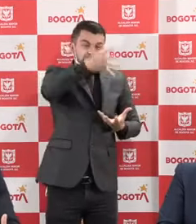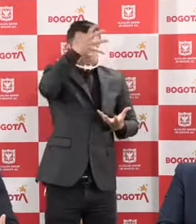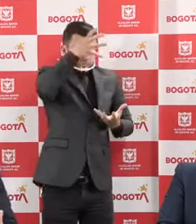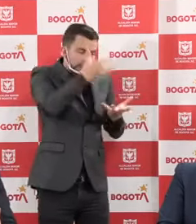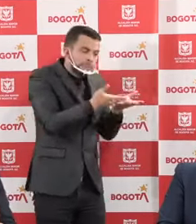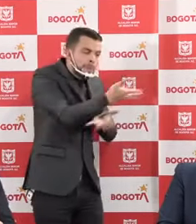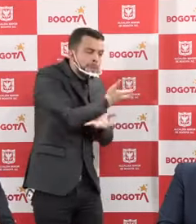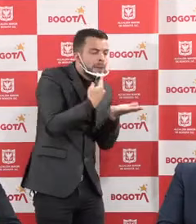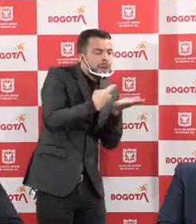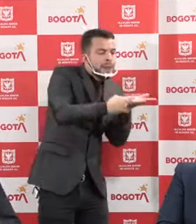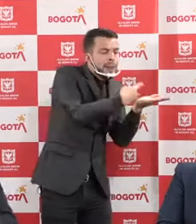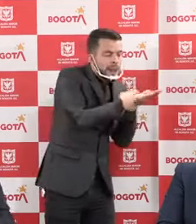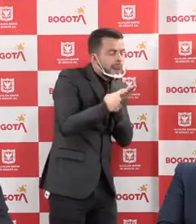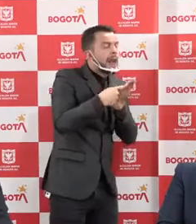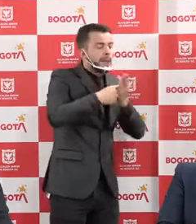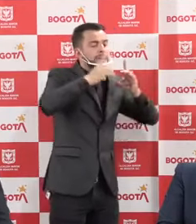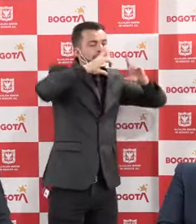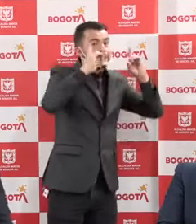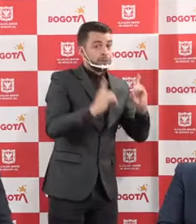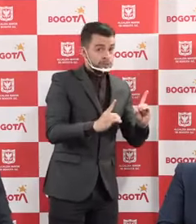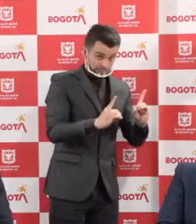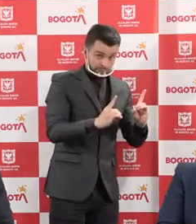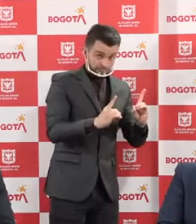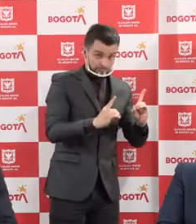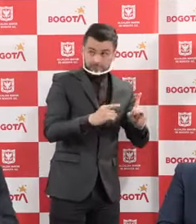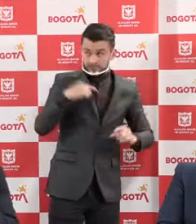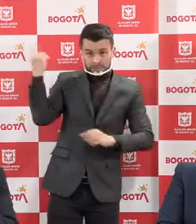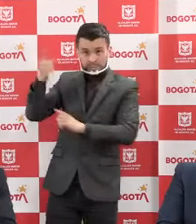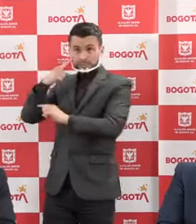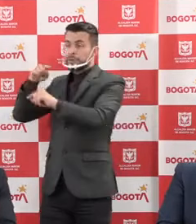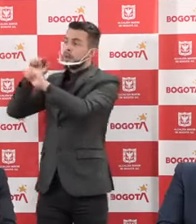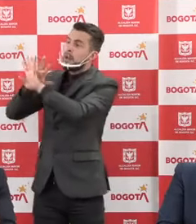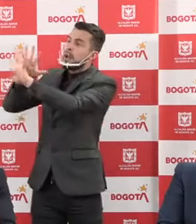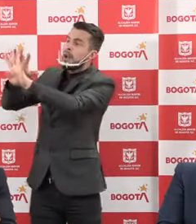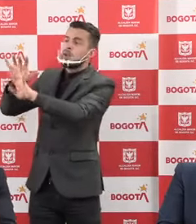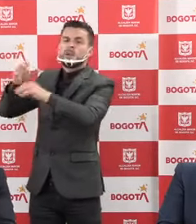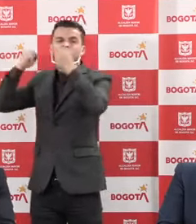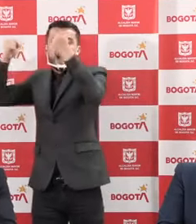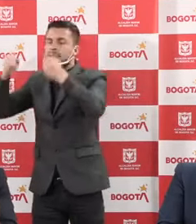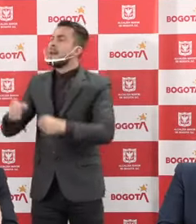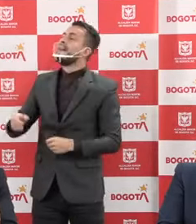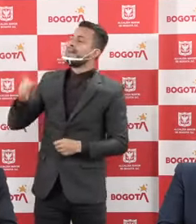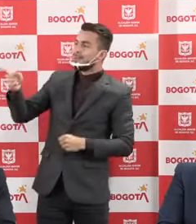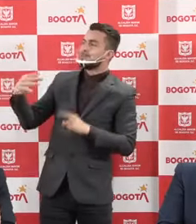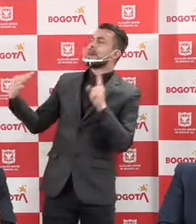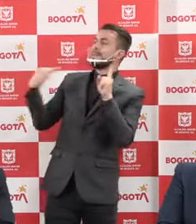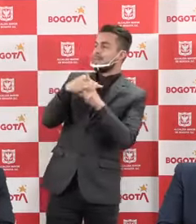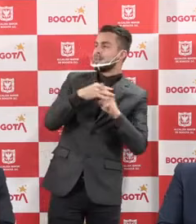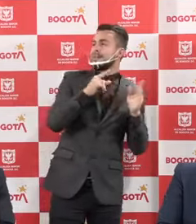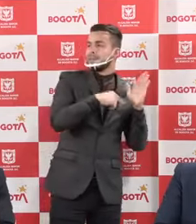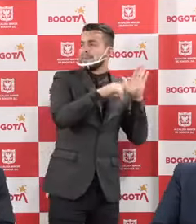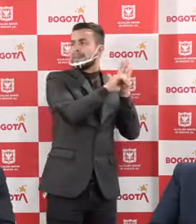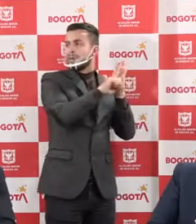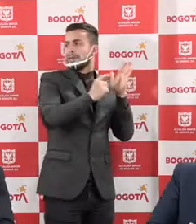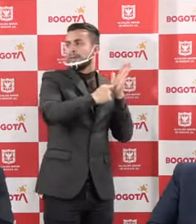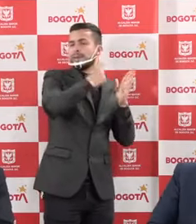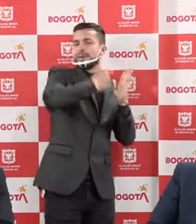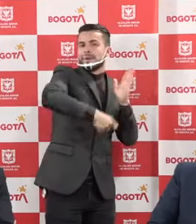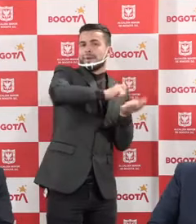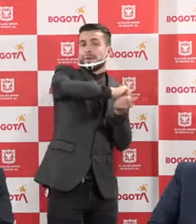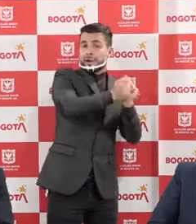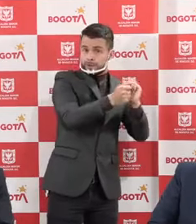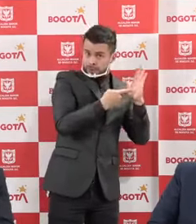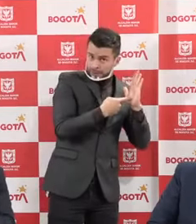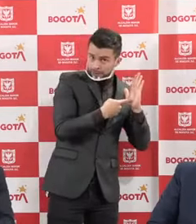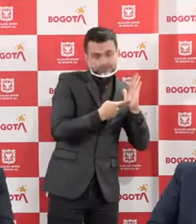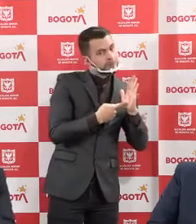pero ese contagio nunca desborde la capacidad hospitalaria con esto lo que quiero decir es no protesta que pueda cambiar un decreto las protestas lo